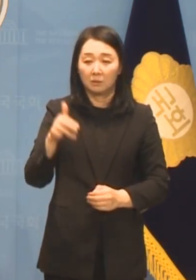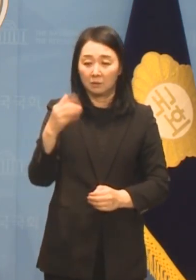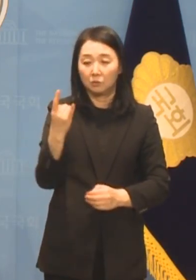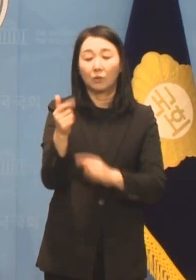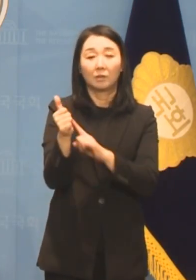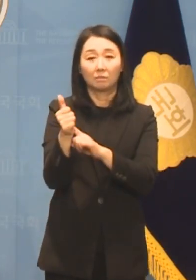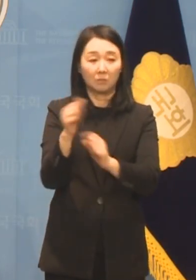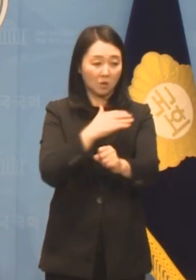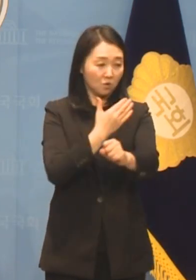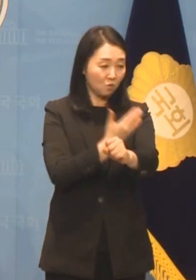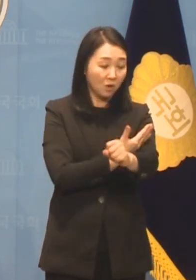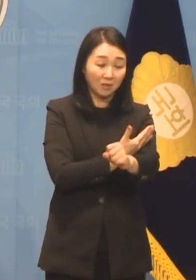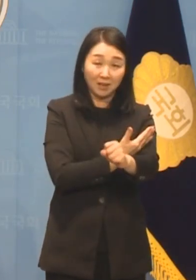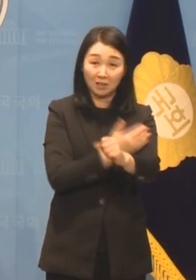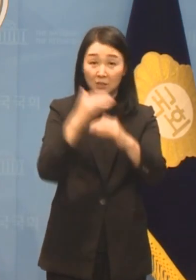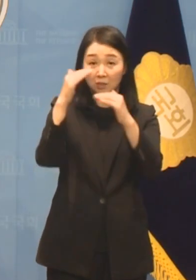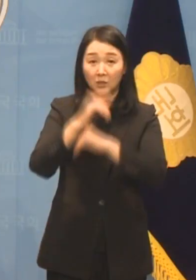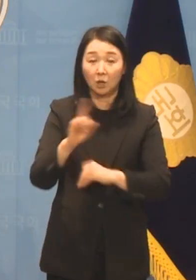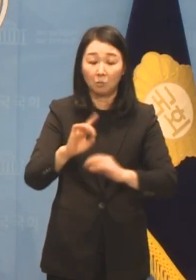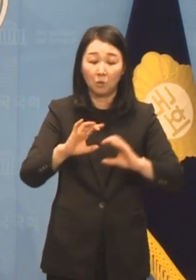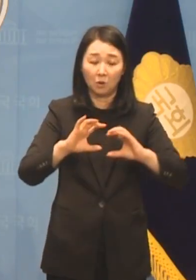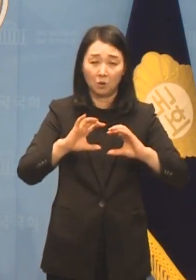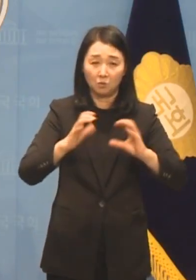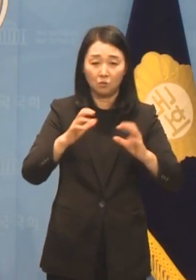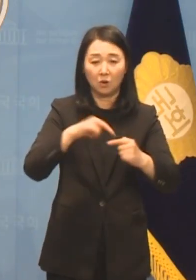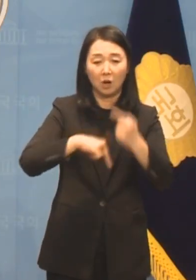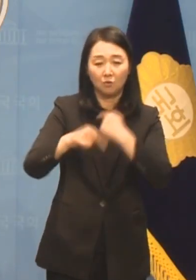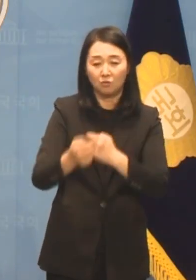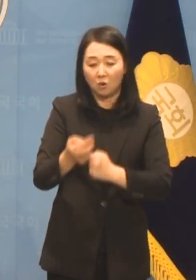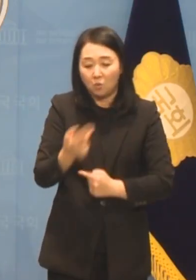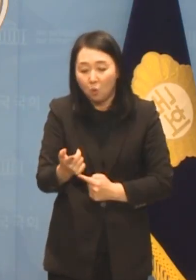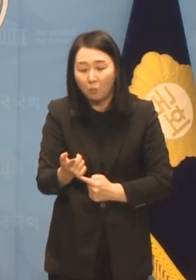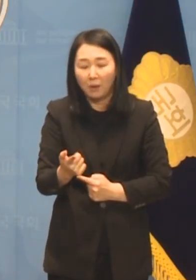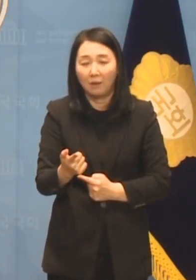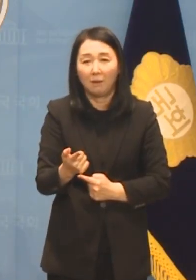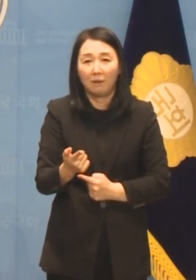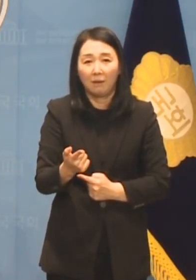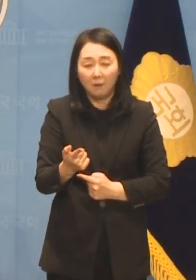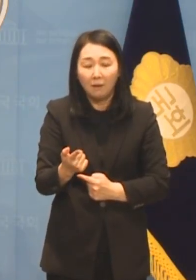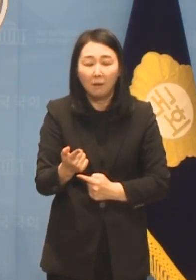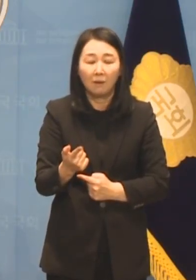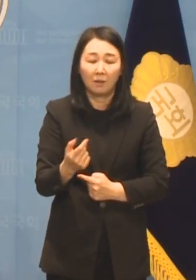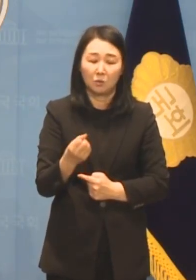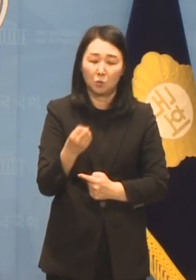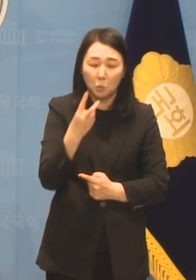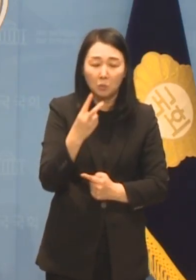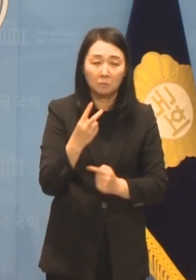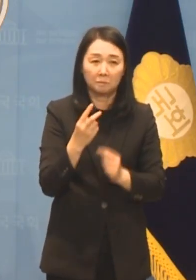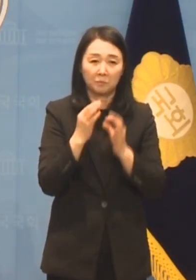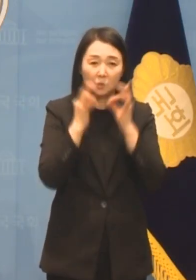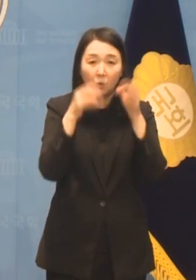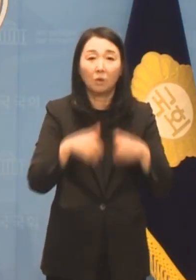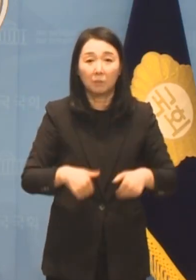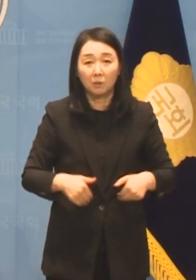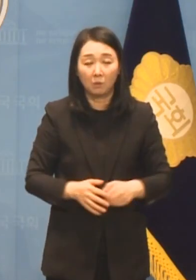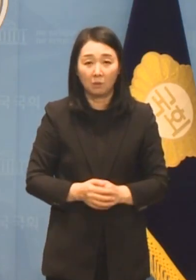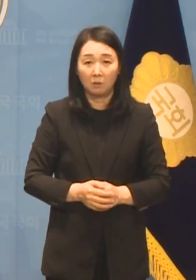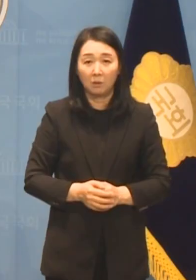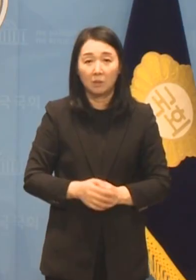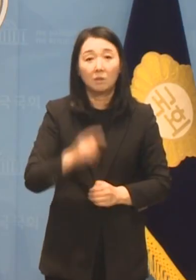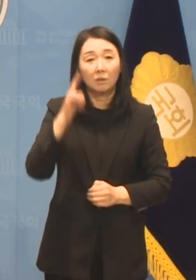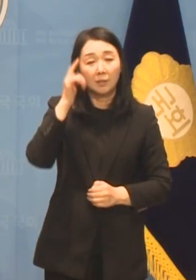권한의 범위는 국정 공백을 최소화하는 것에 한정되어 있습니다. 최대행은 이 점을